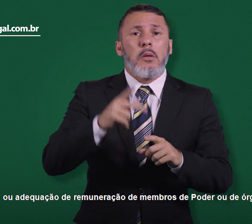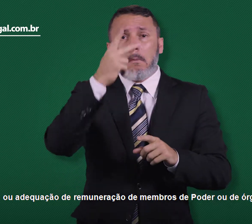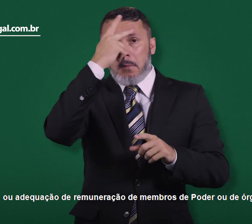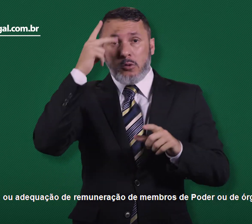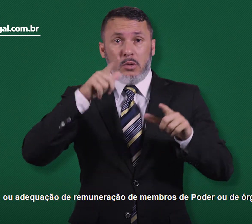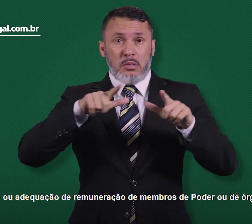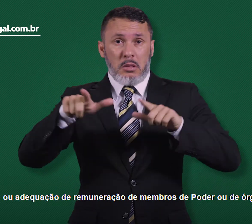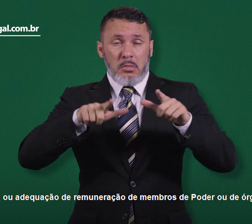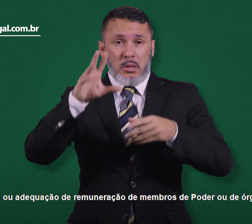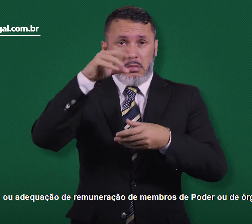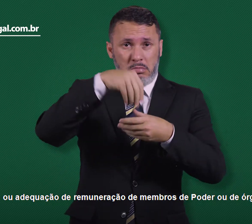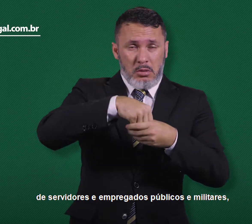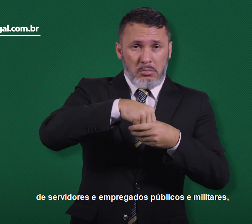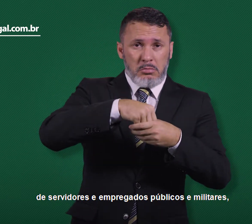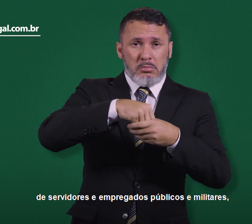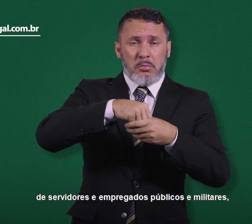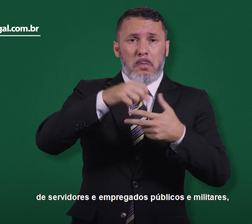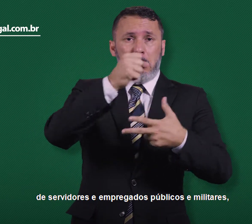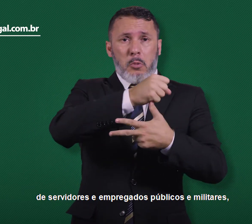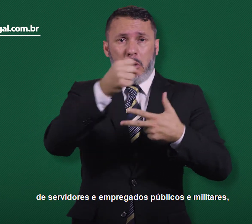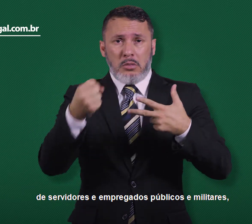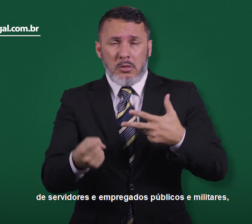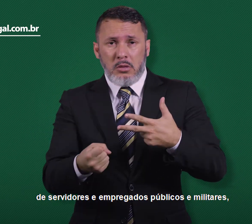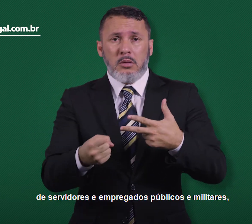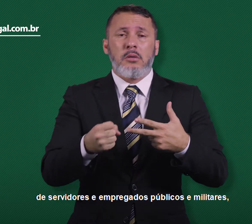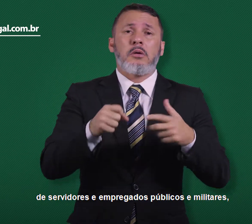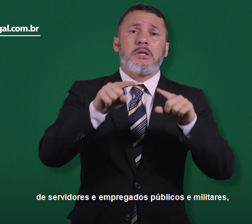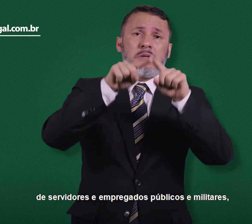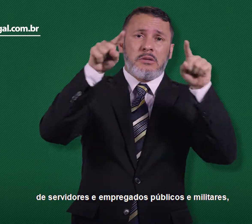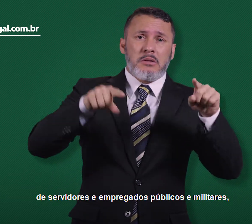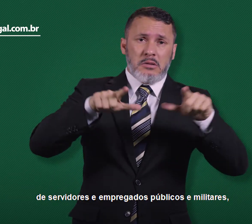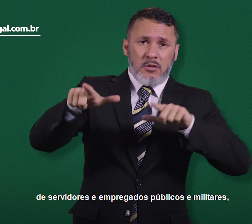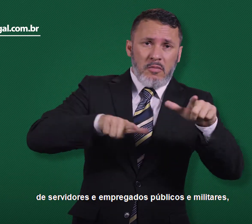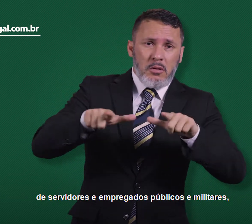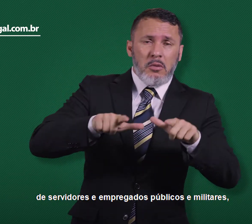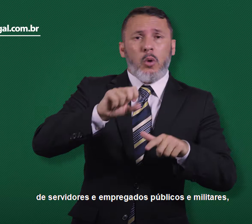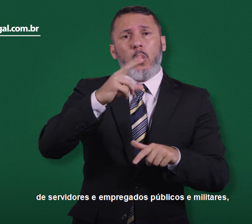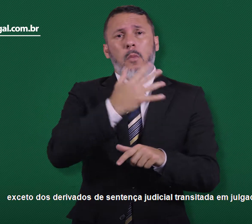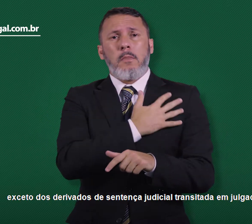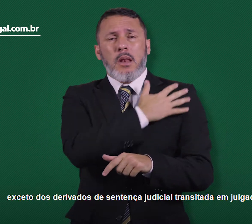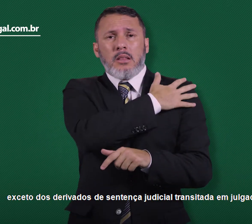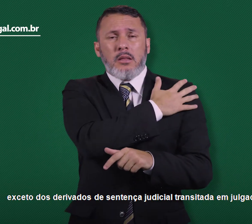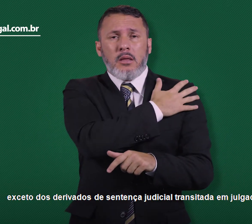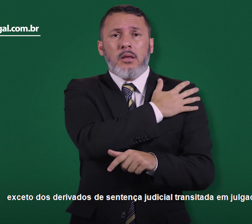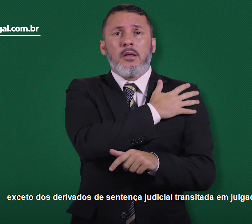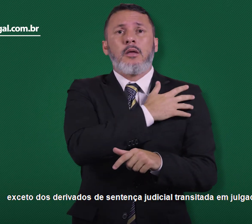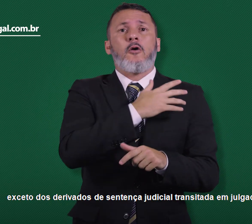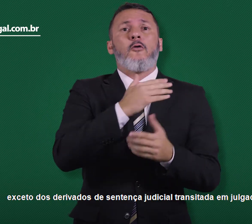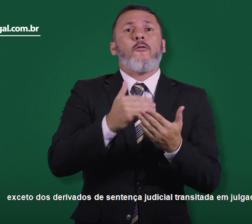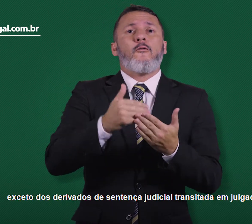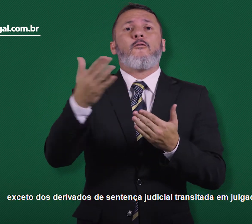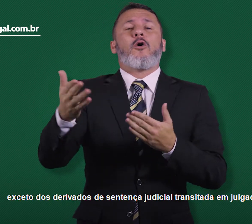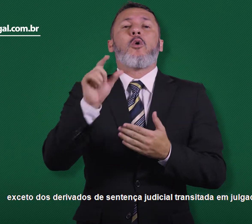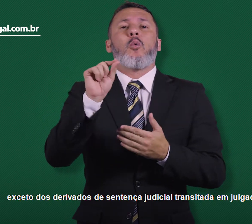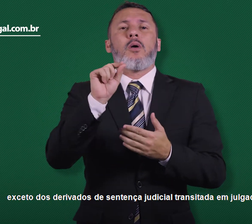poder ou de órgão, de servidores e empregados públicos e militares, exceto dos derivados de sentença